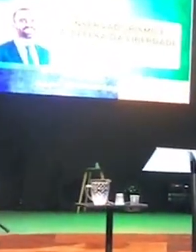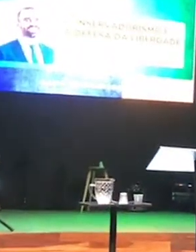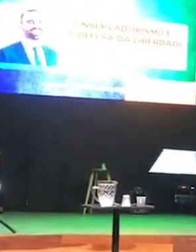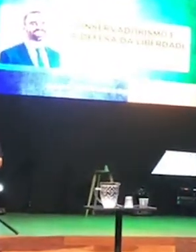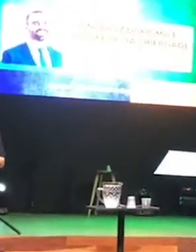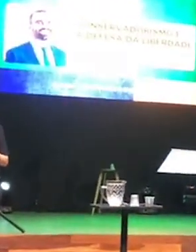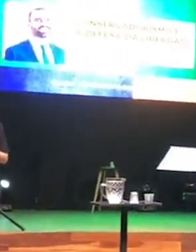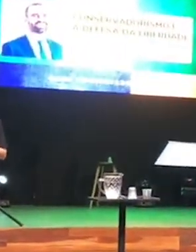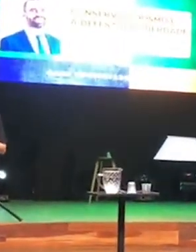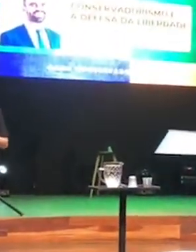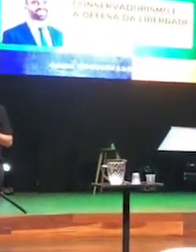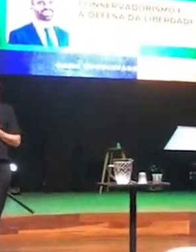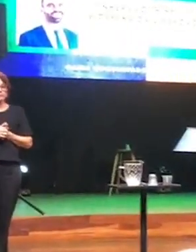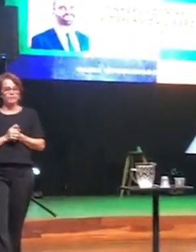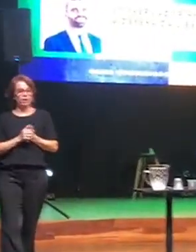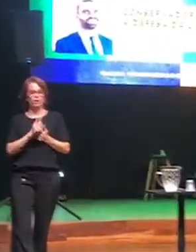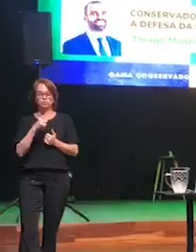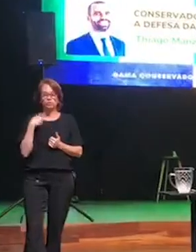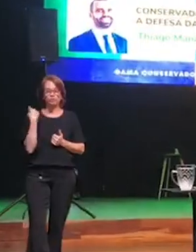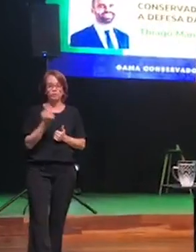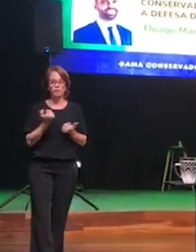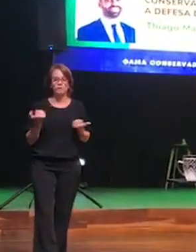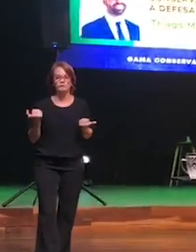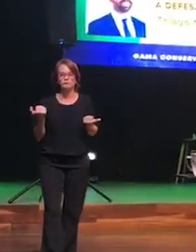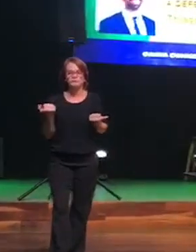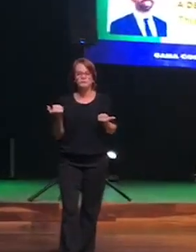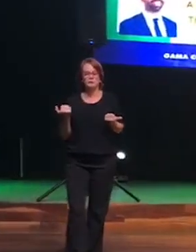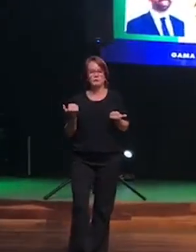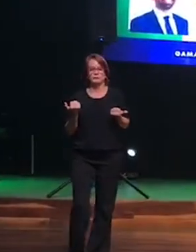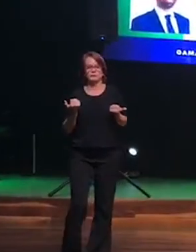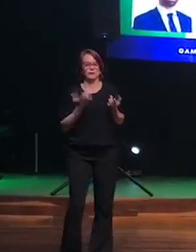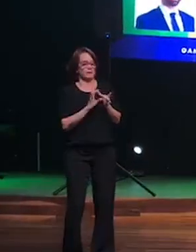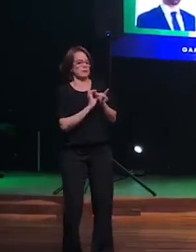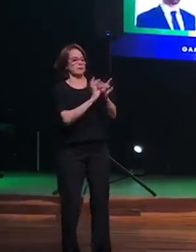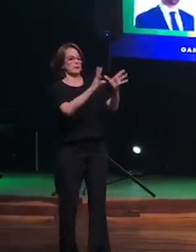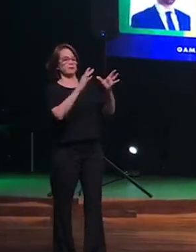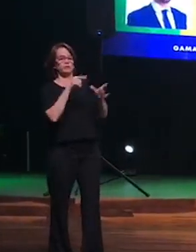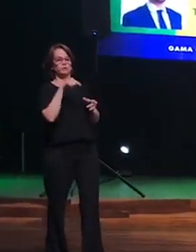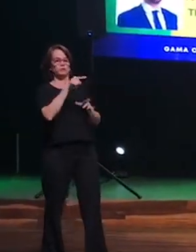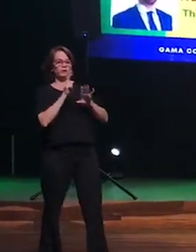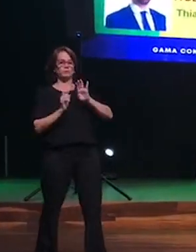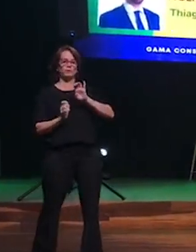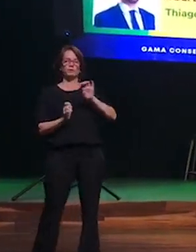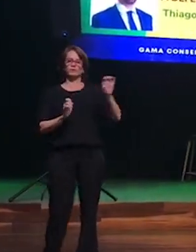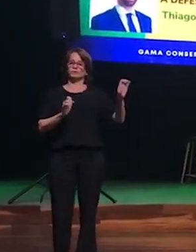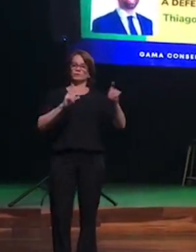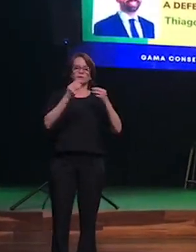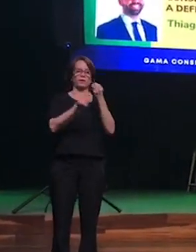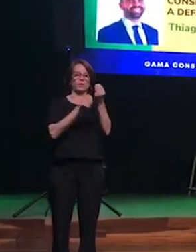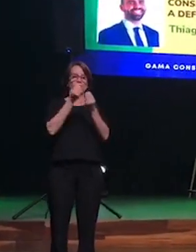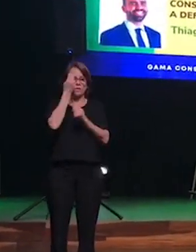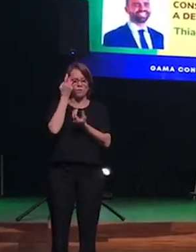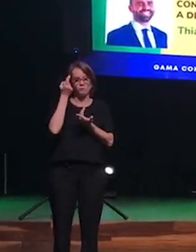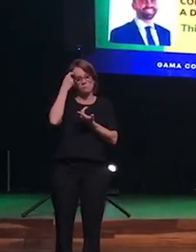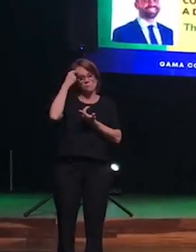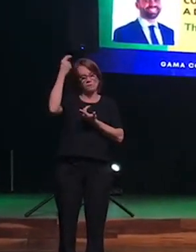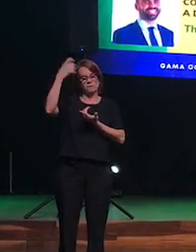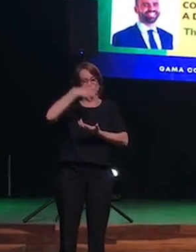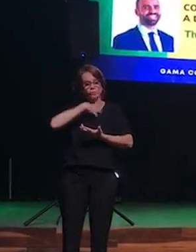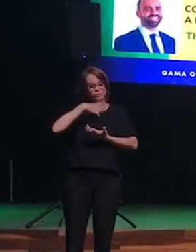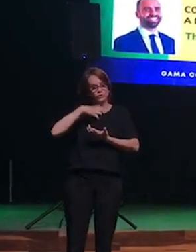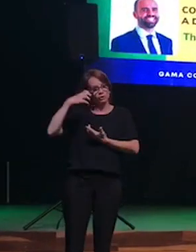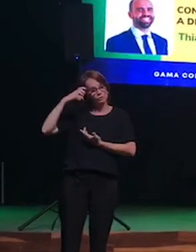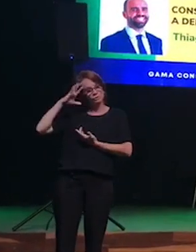nós entregamos a forma de pensar, nós entregamos isso, não nos preocupamos com